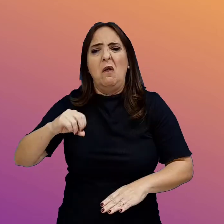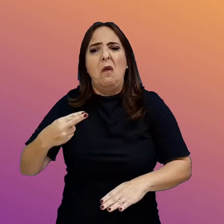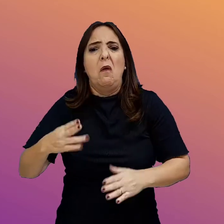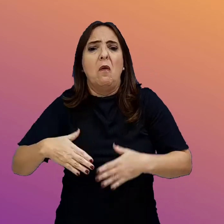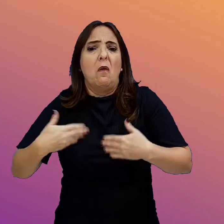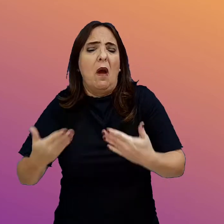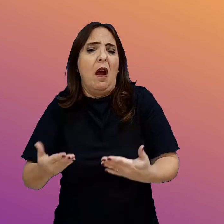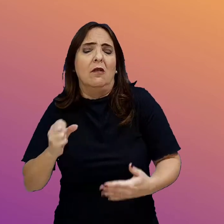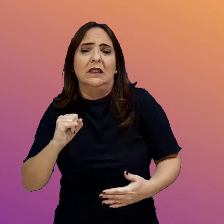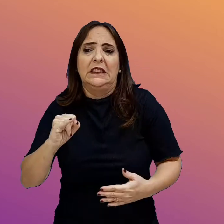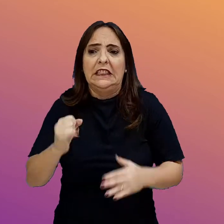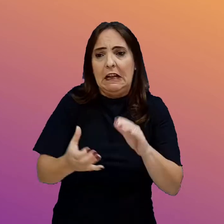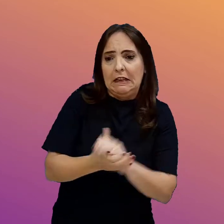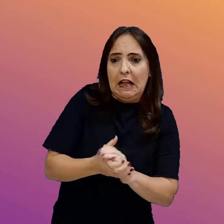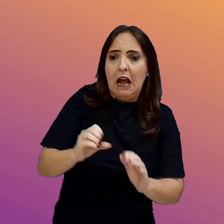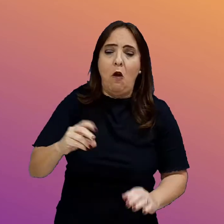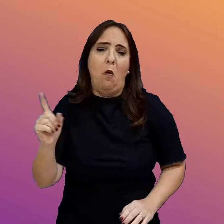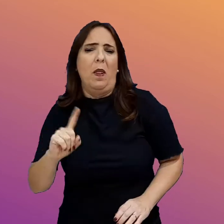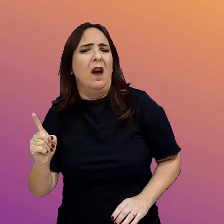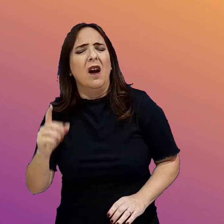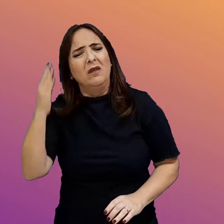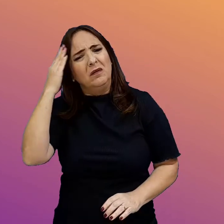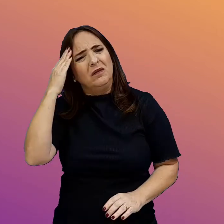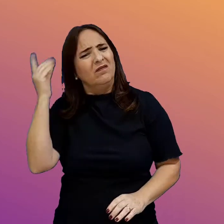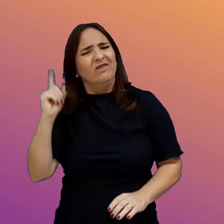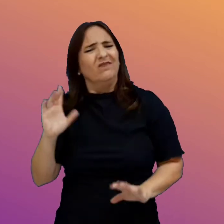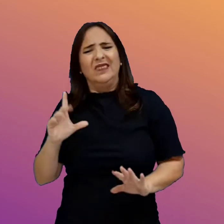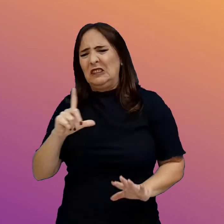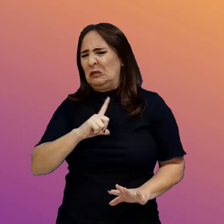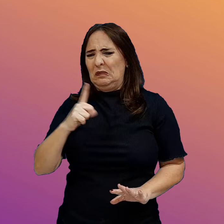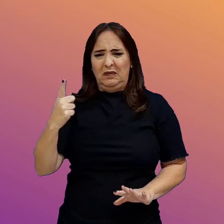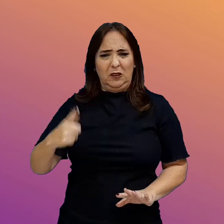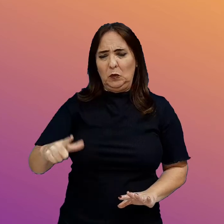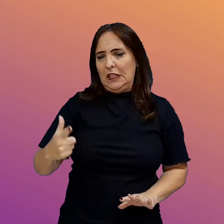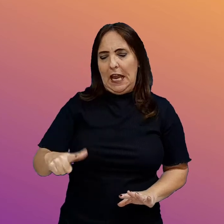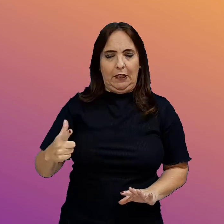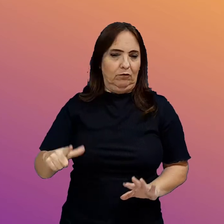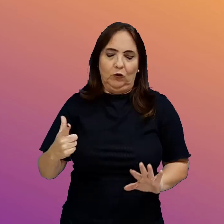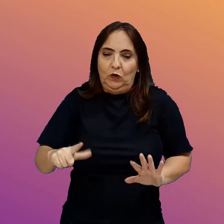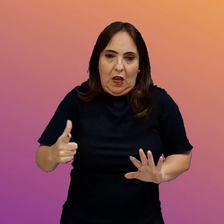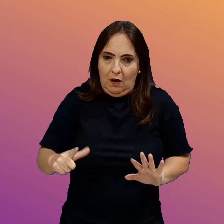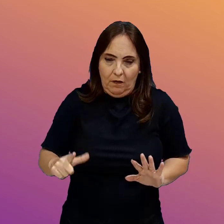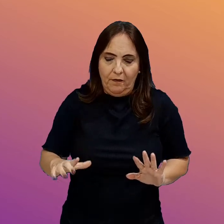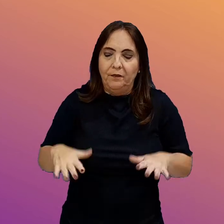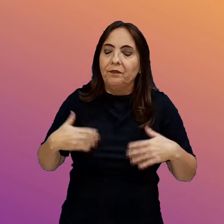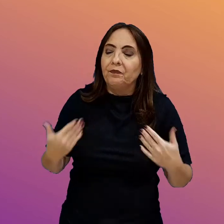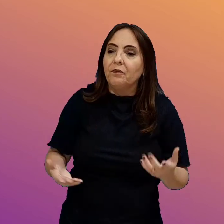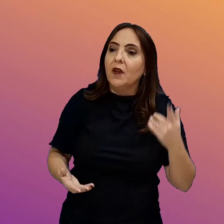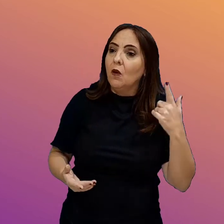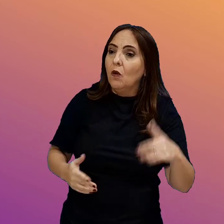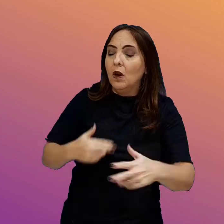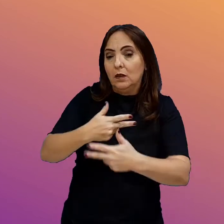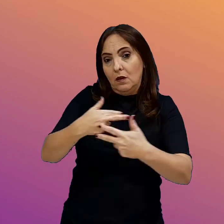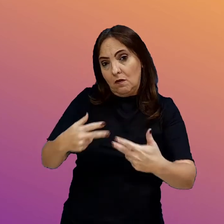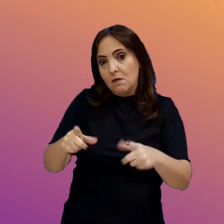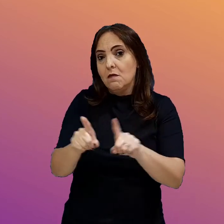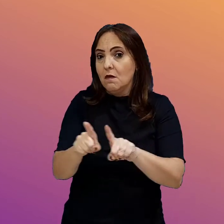isso eu não tenho, a gente nunca, assim, enfatizou isso. A outra